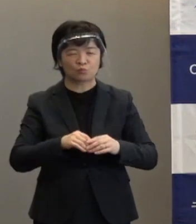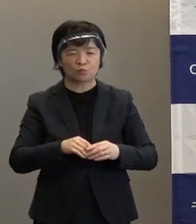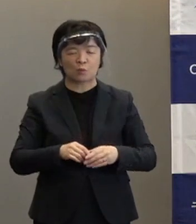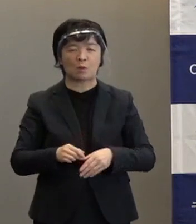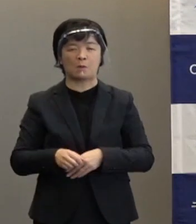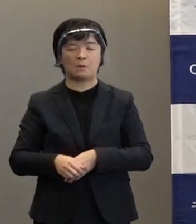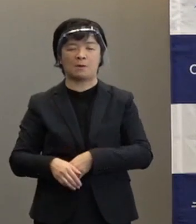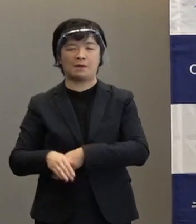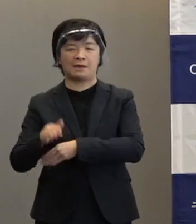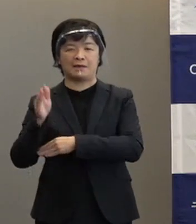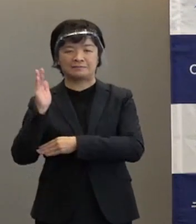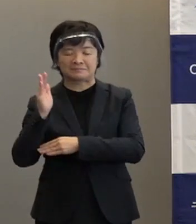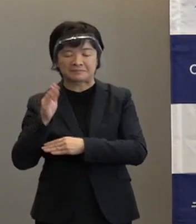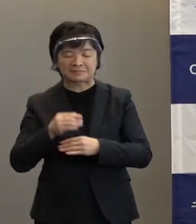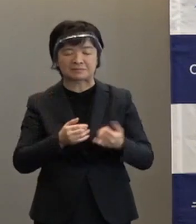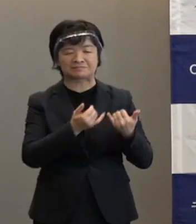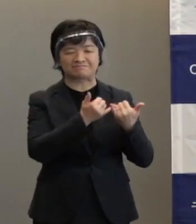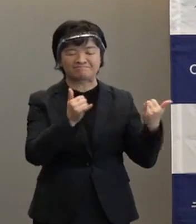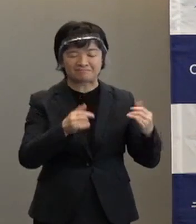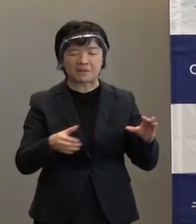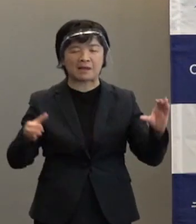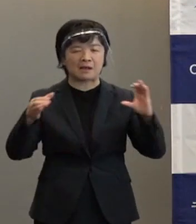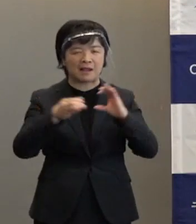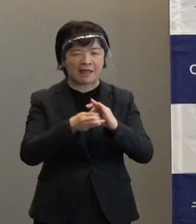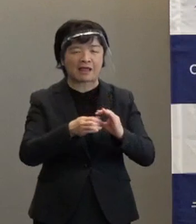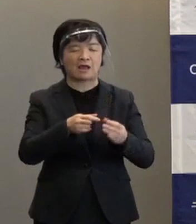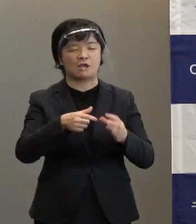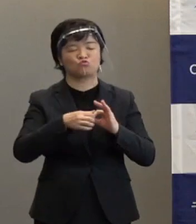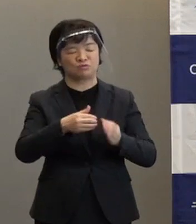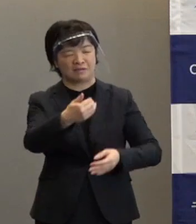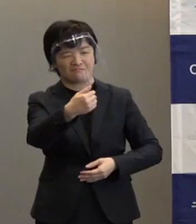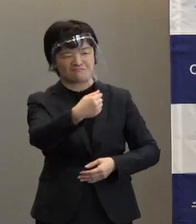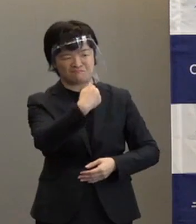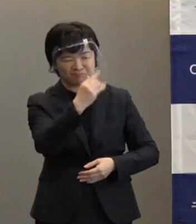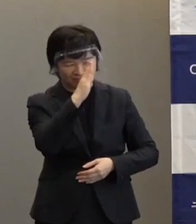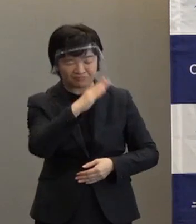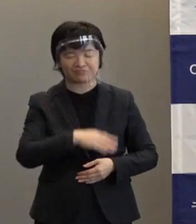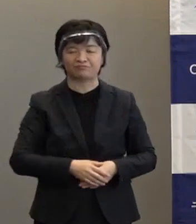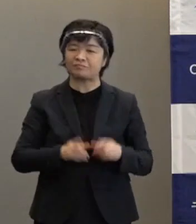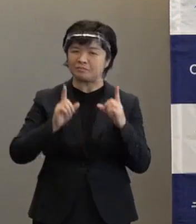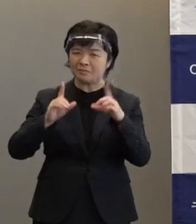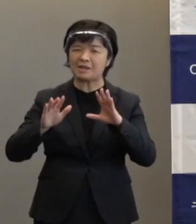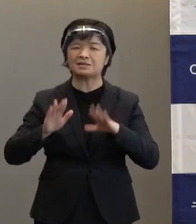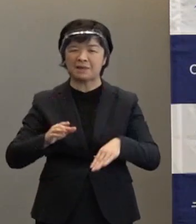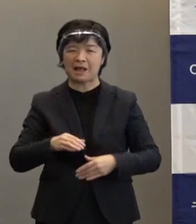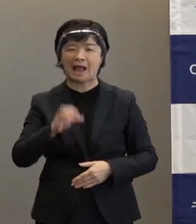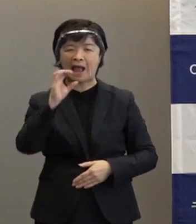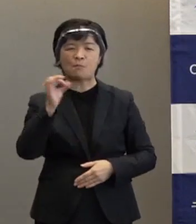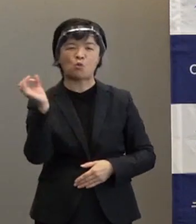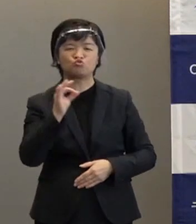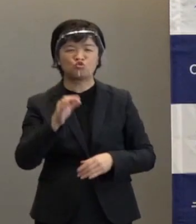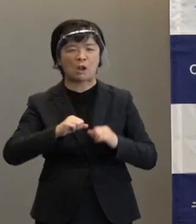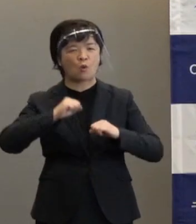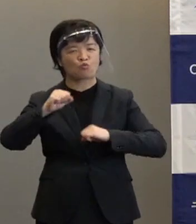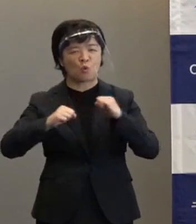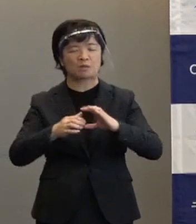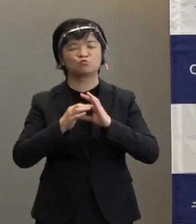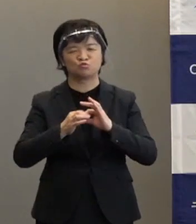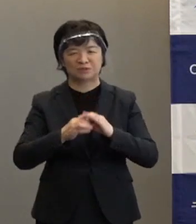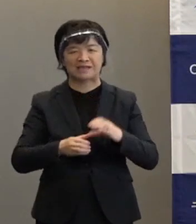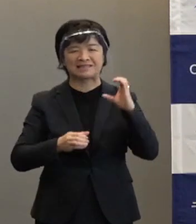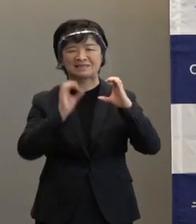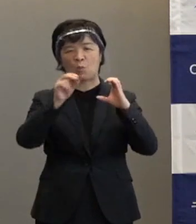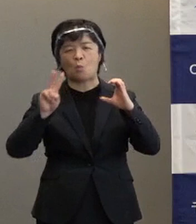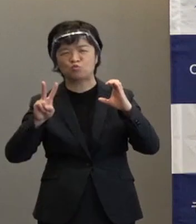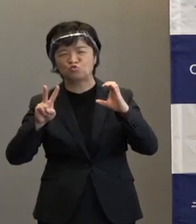可欠になってくると思うんですが、ここについても考えをお聞かせください。 現在 の、 そのカーボンニュートラルの動きはこう CO2 を多く